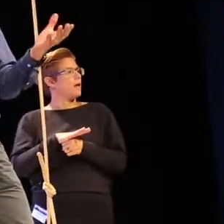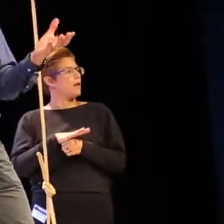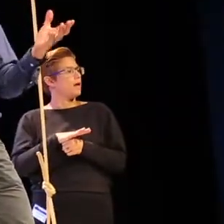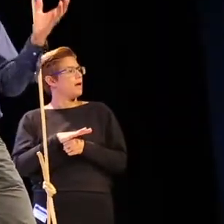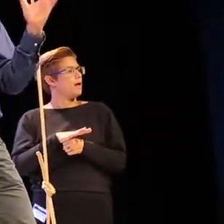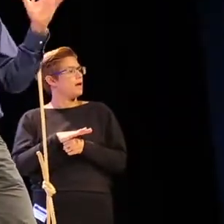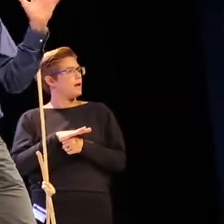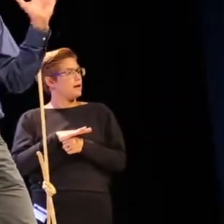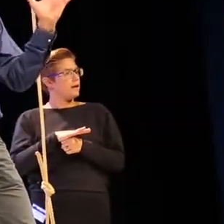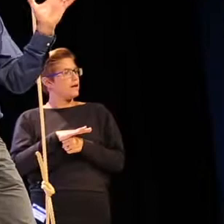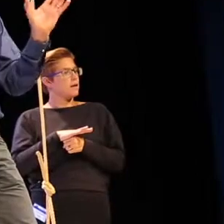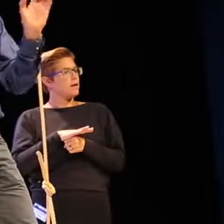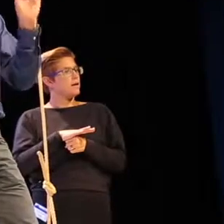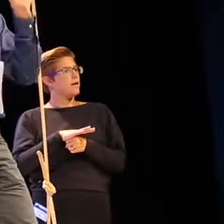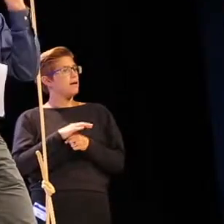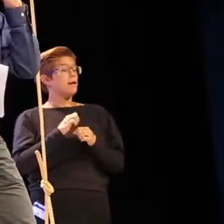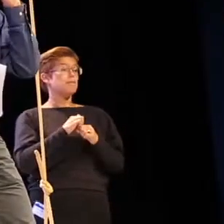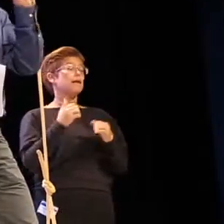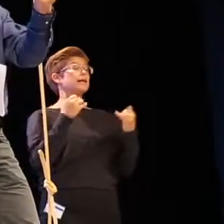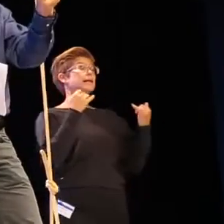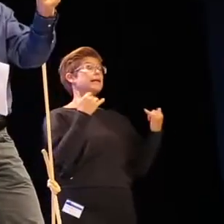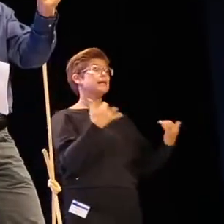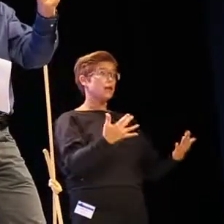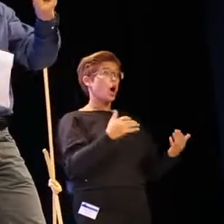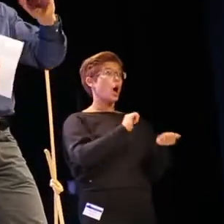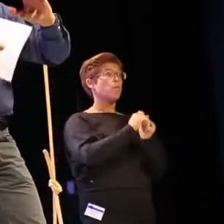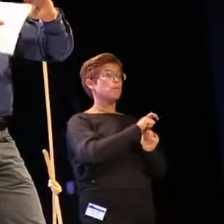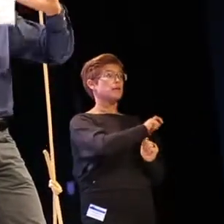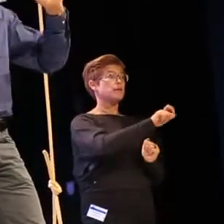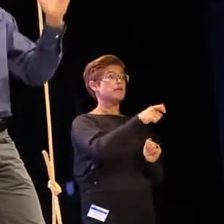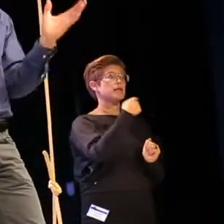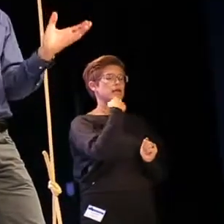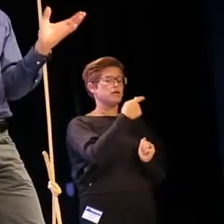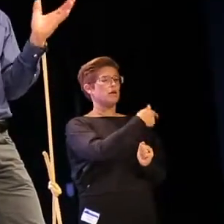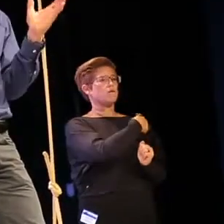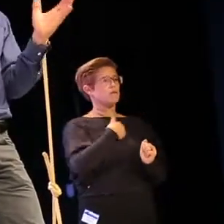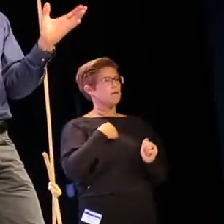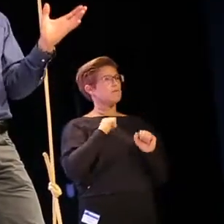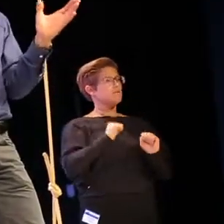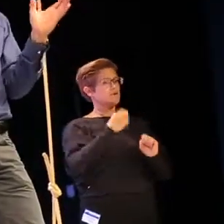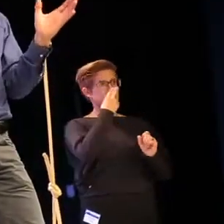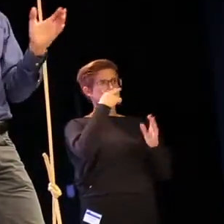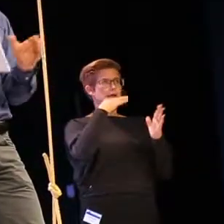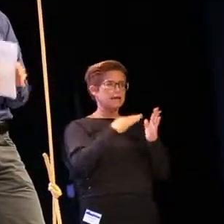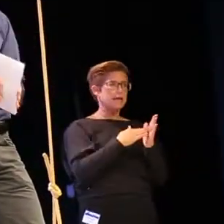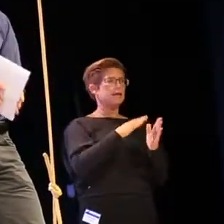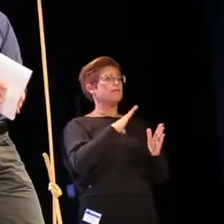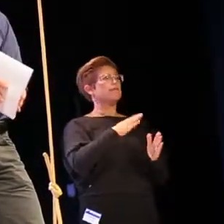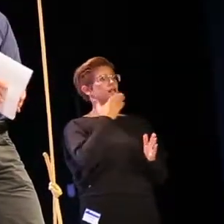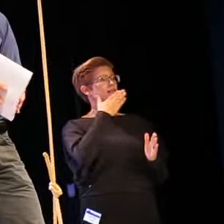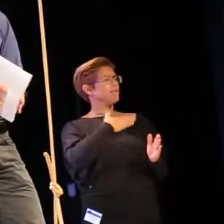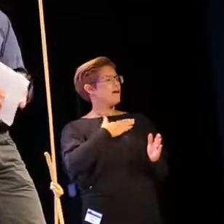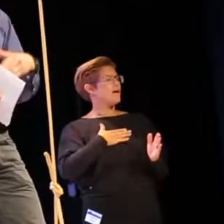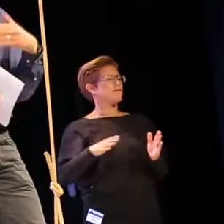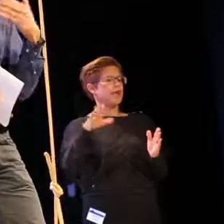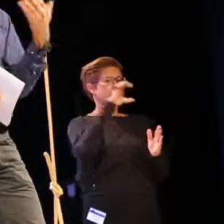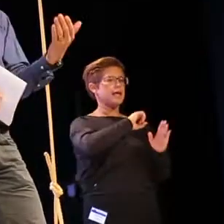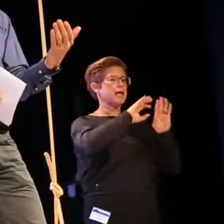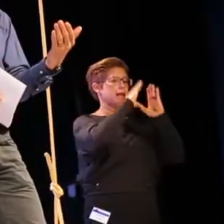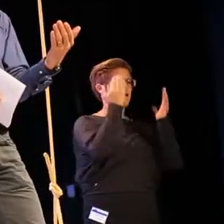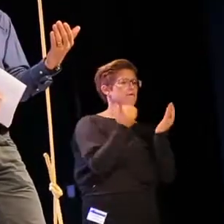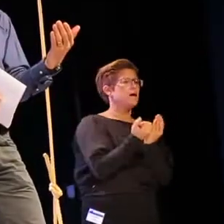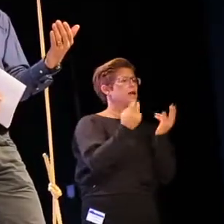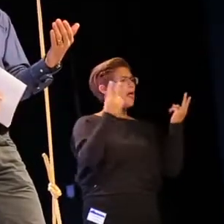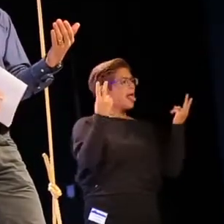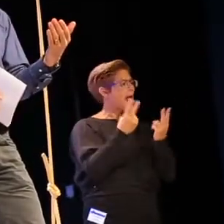helt och hållet om, åtminstone på pappret, att säkra välfärden inom hårt satta globala miljömål. Det är en